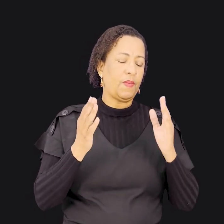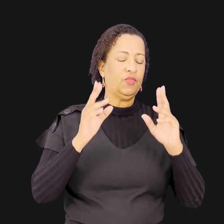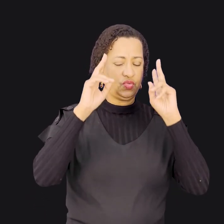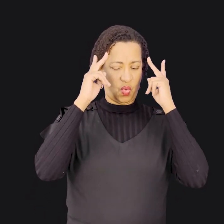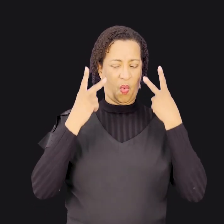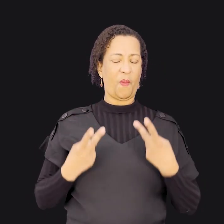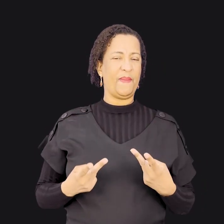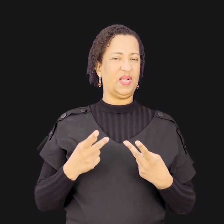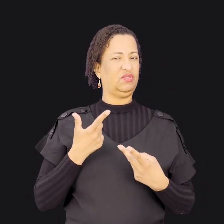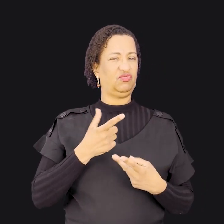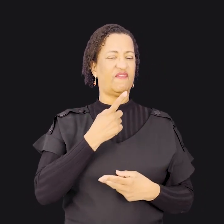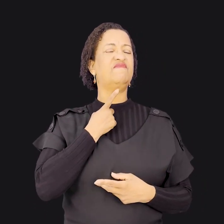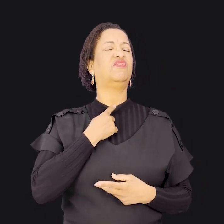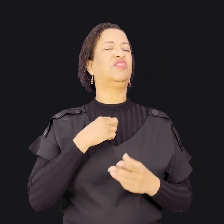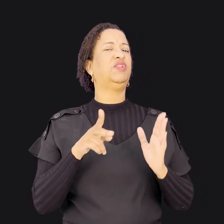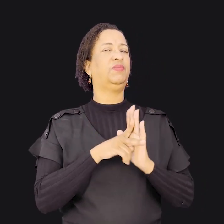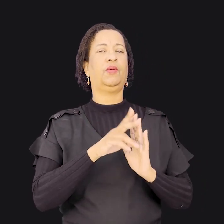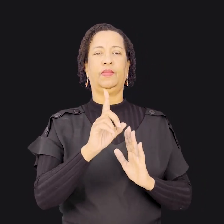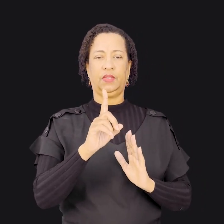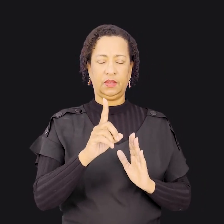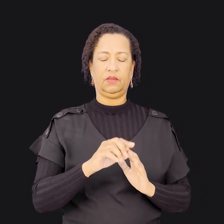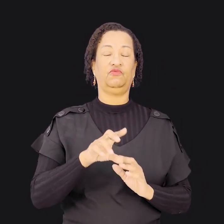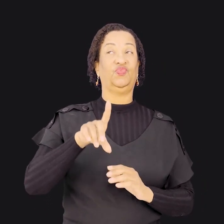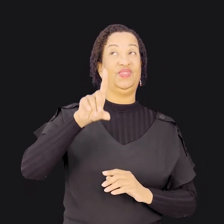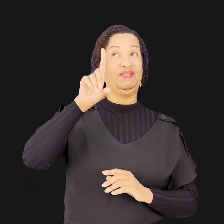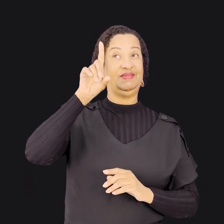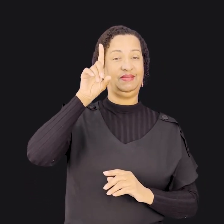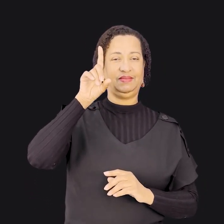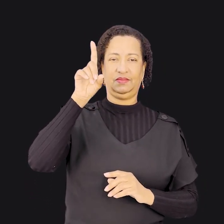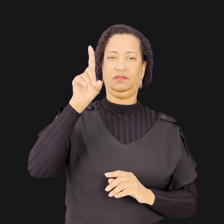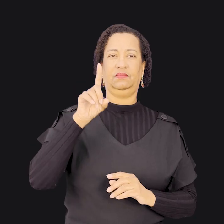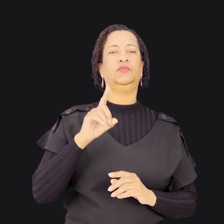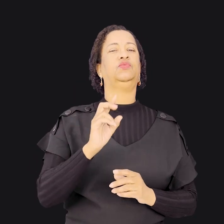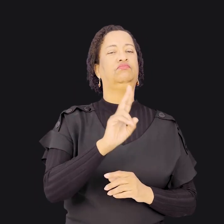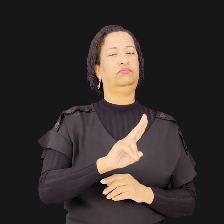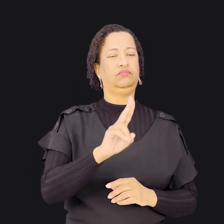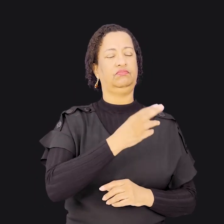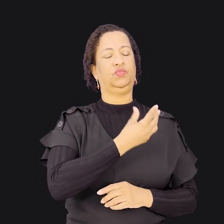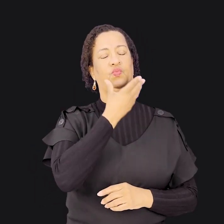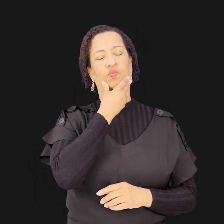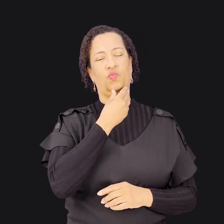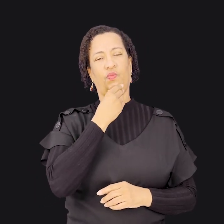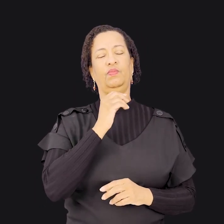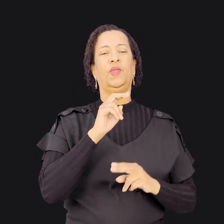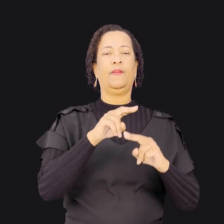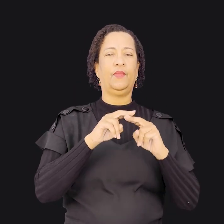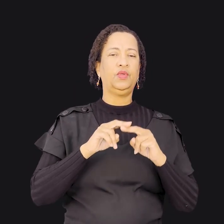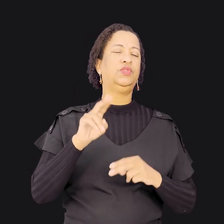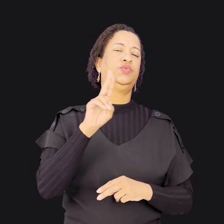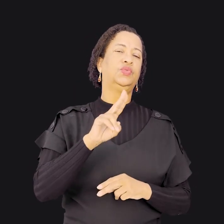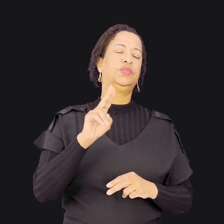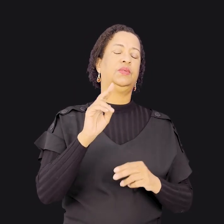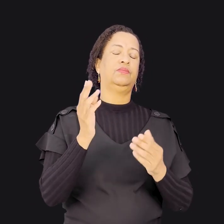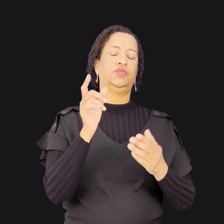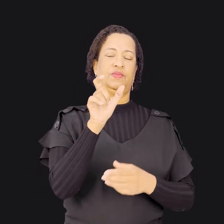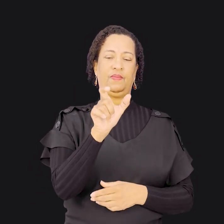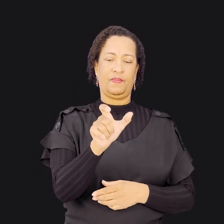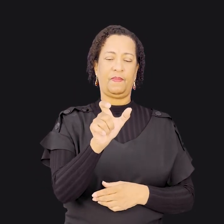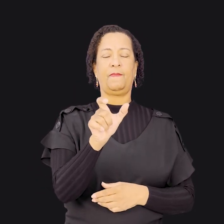impulso humano. A fonte das Escrituras foi o próprio Deus. É por isso que usamos a expressão Palavra de Deus.